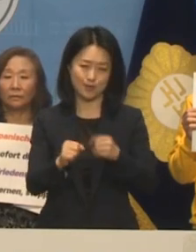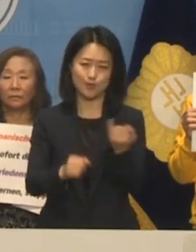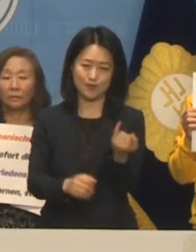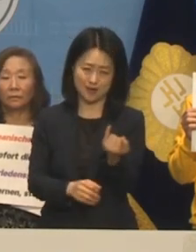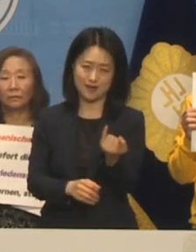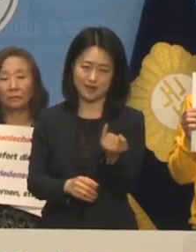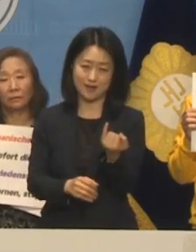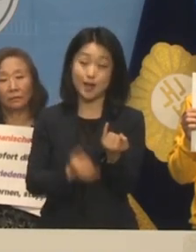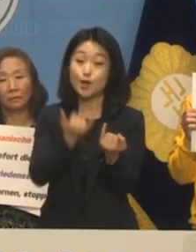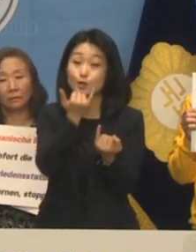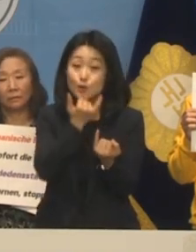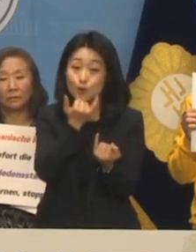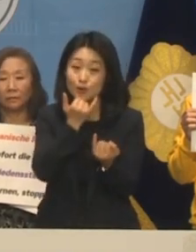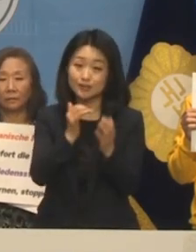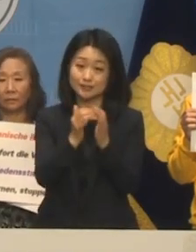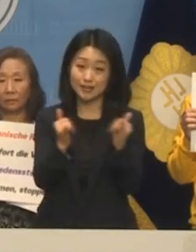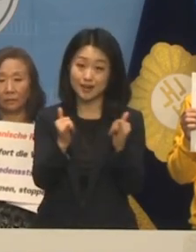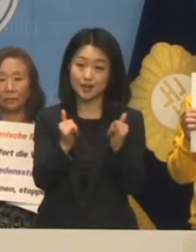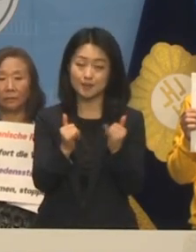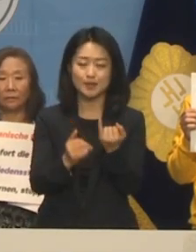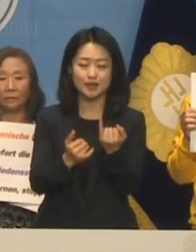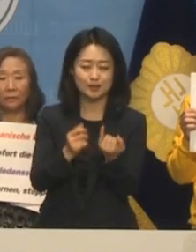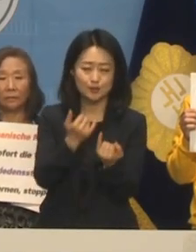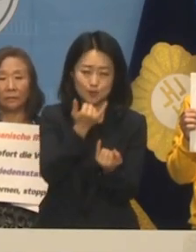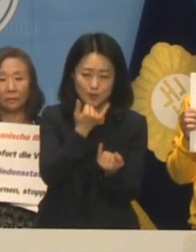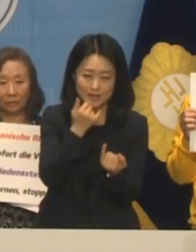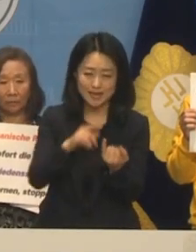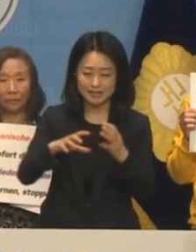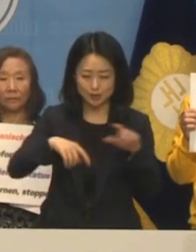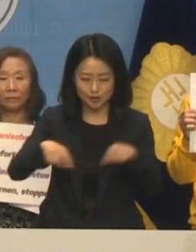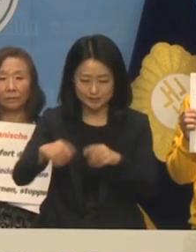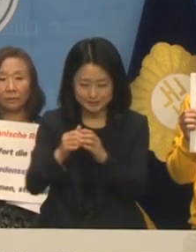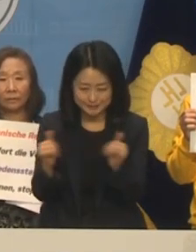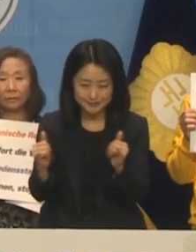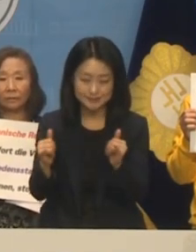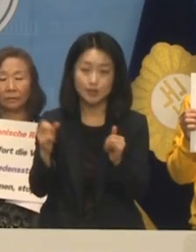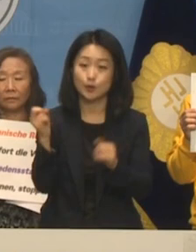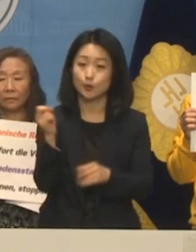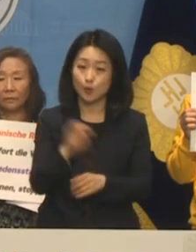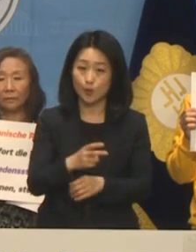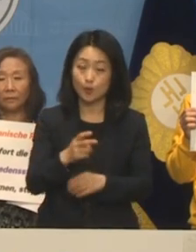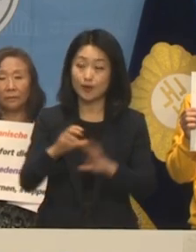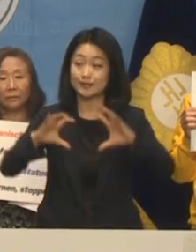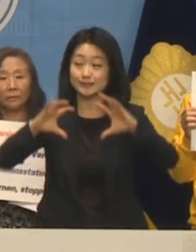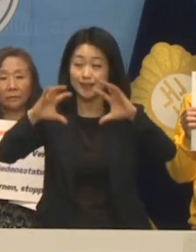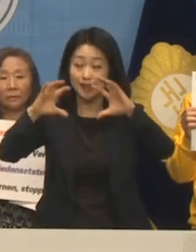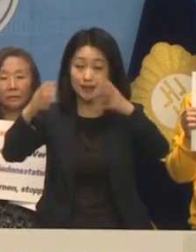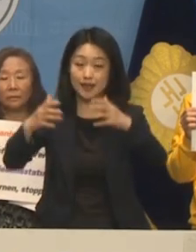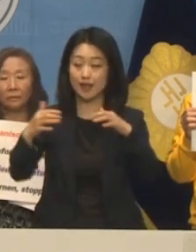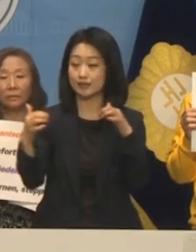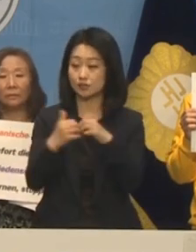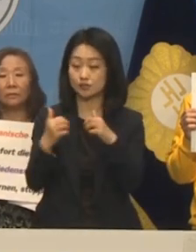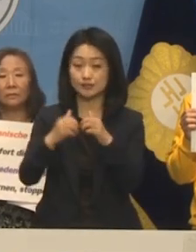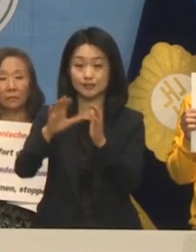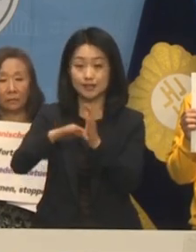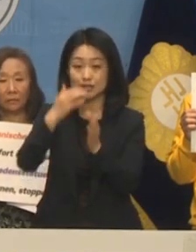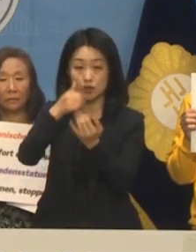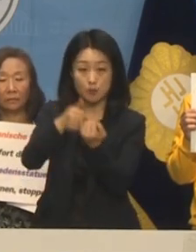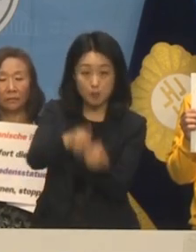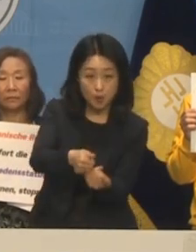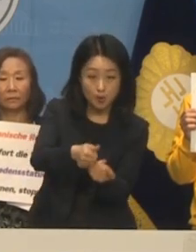그 지역에 있는 독일 시민과 독일 정치인들과 또 그 지역에 있는 세계 전시 성폭력